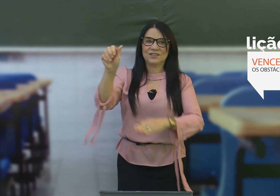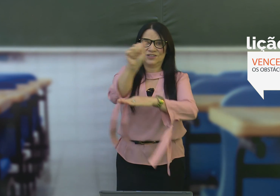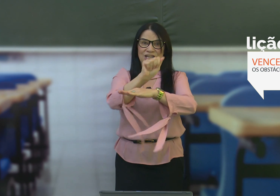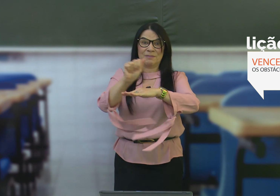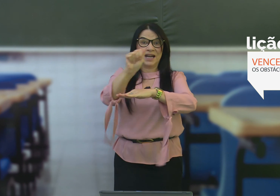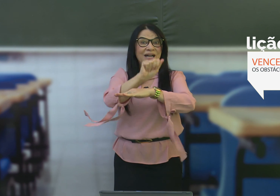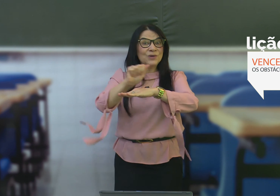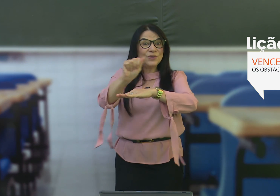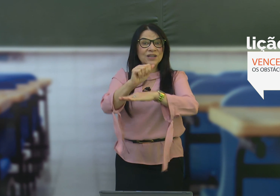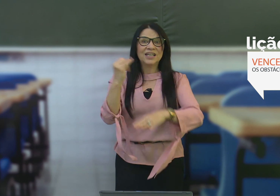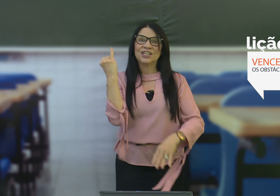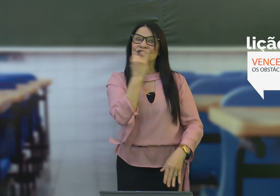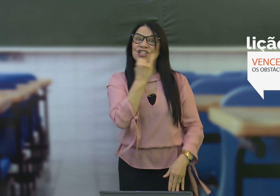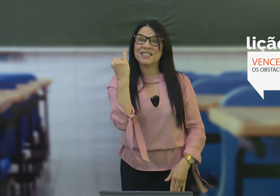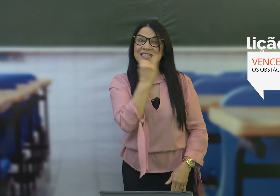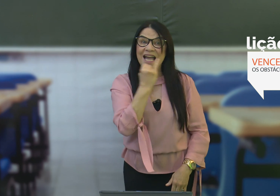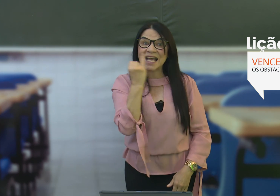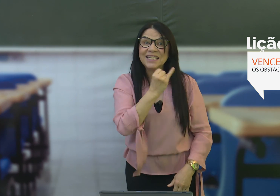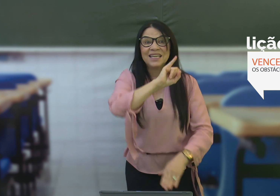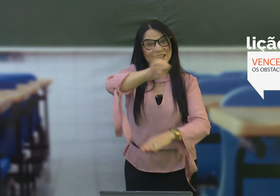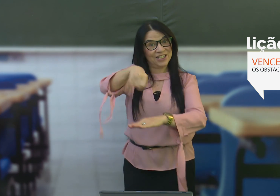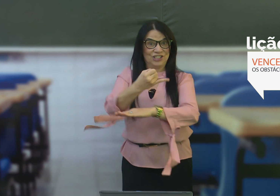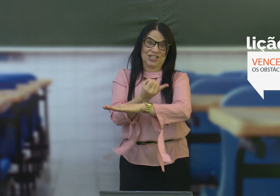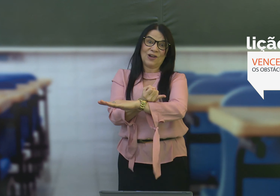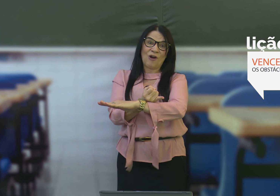de Abraão, de Isaque e de Jacó,